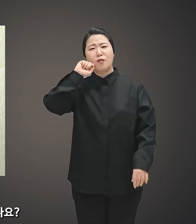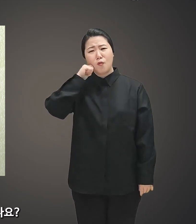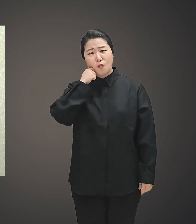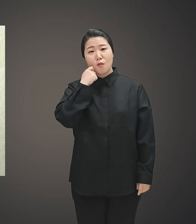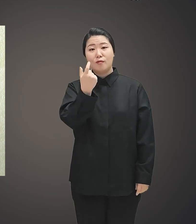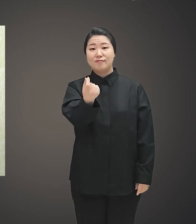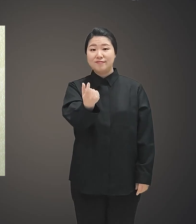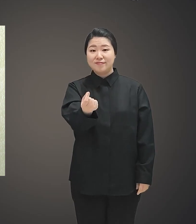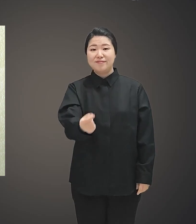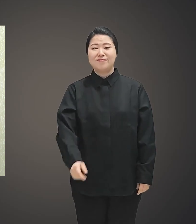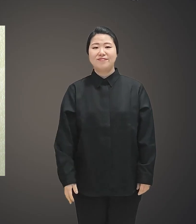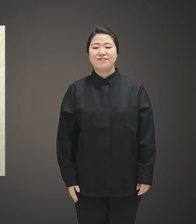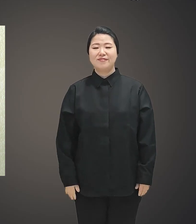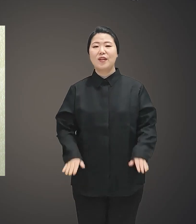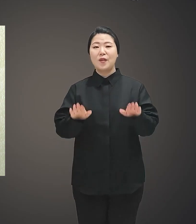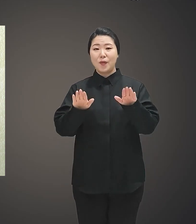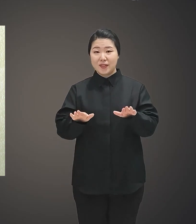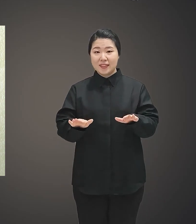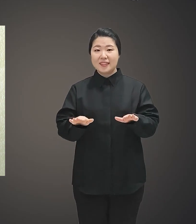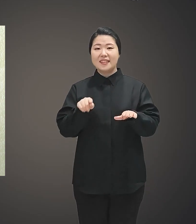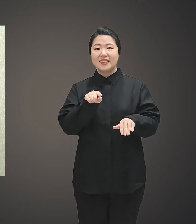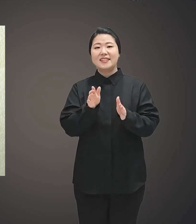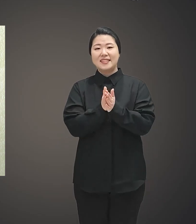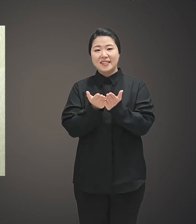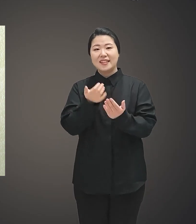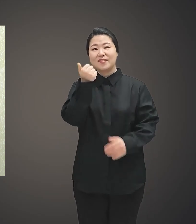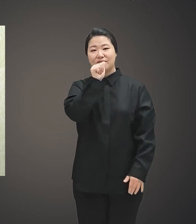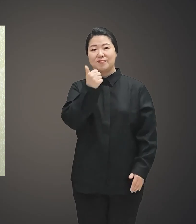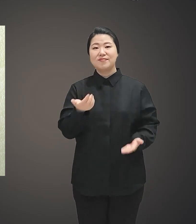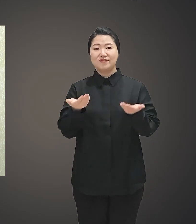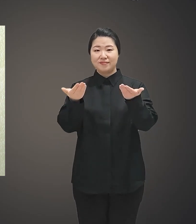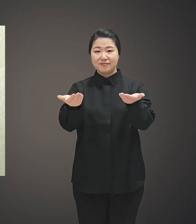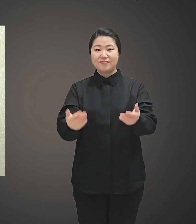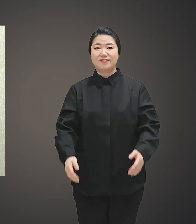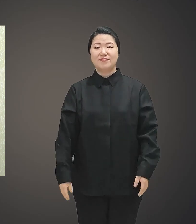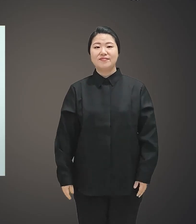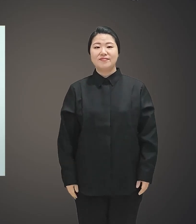않나요? 그렇다면 오늘 이 책을 추천합니다.